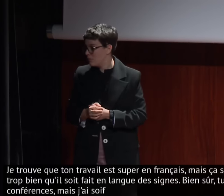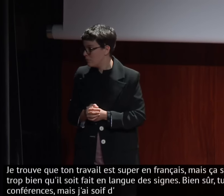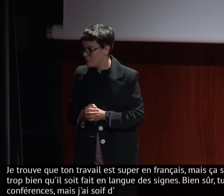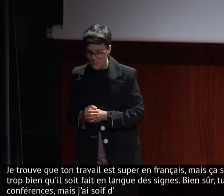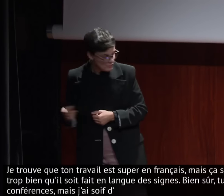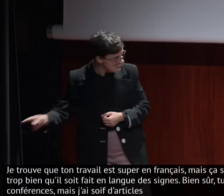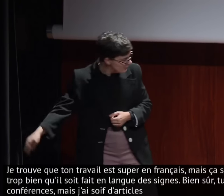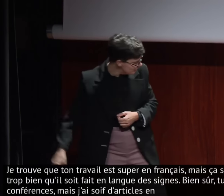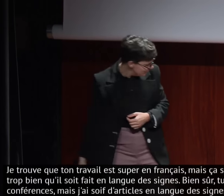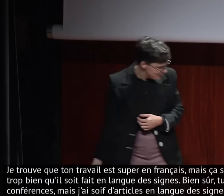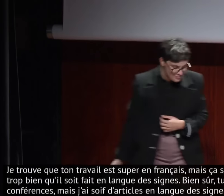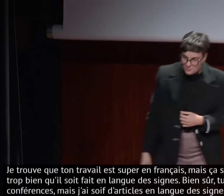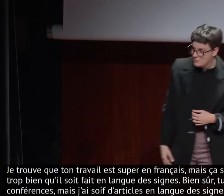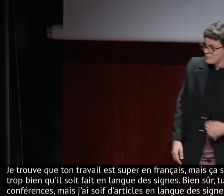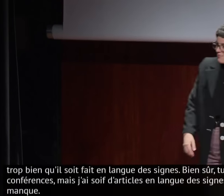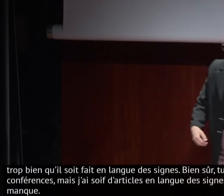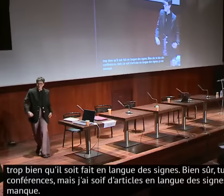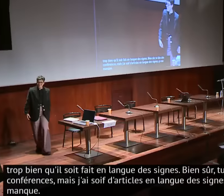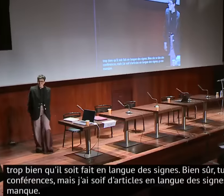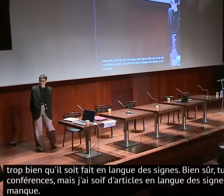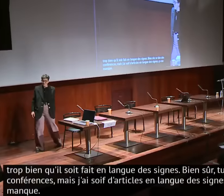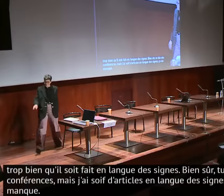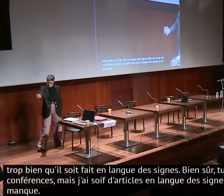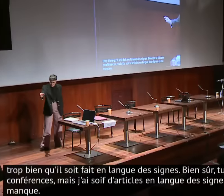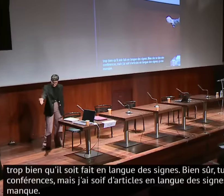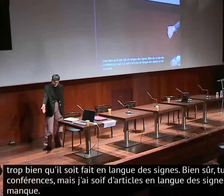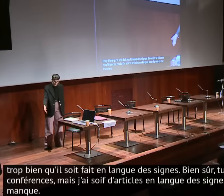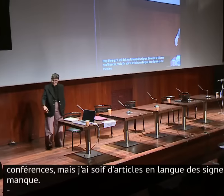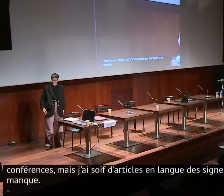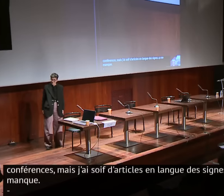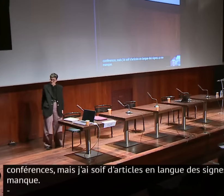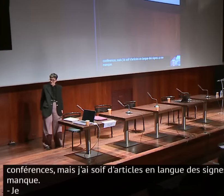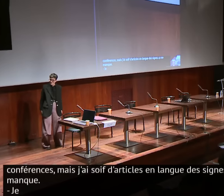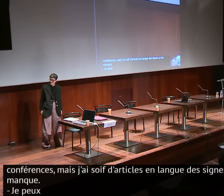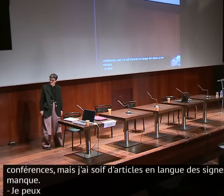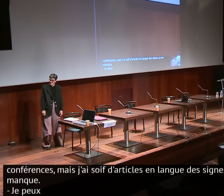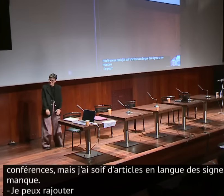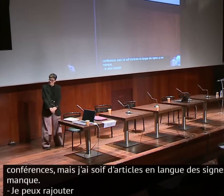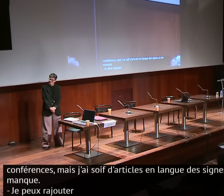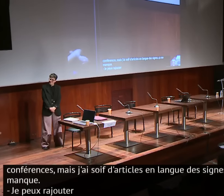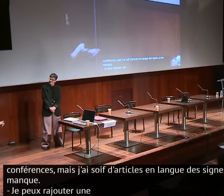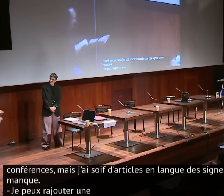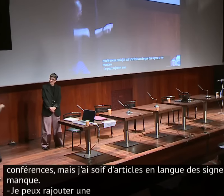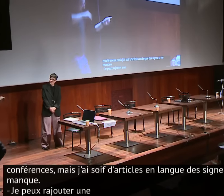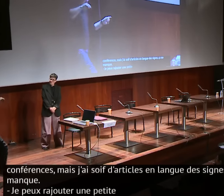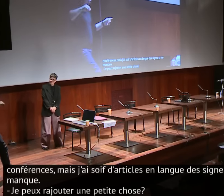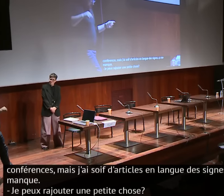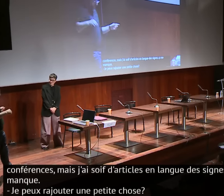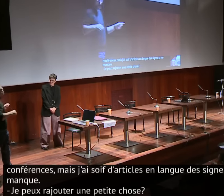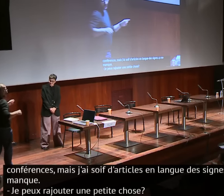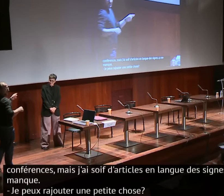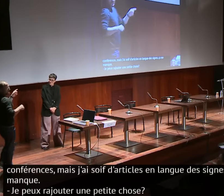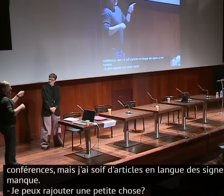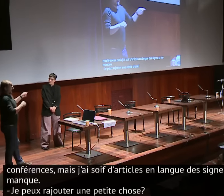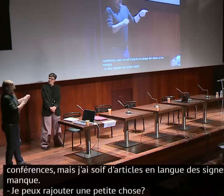manque. Je peux rajouter une petite chose ? Oui.